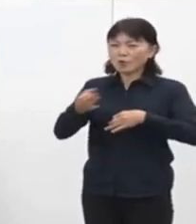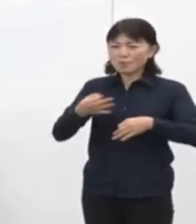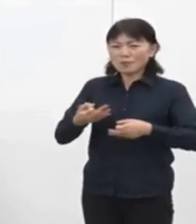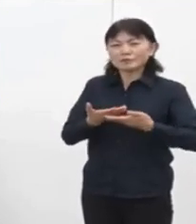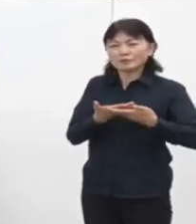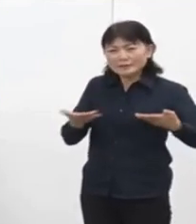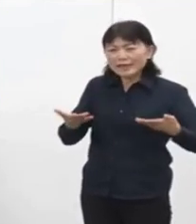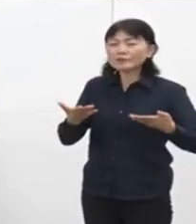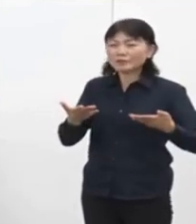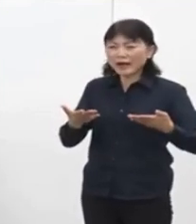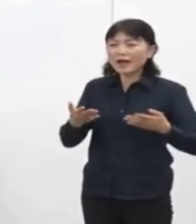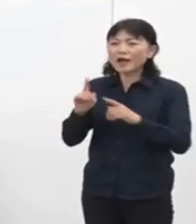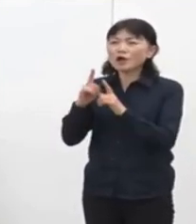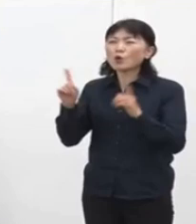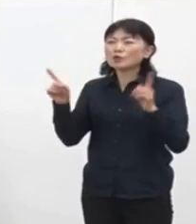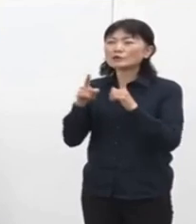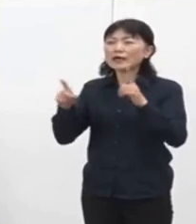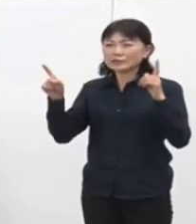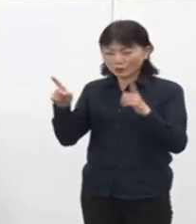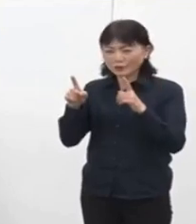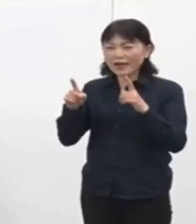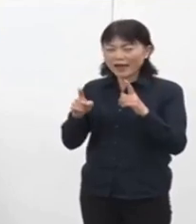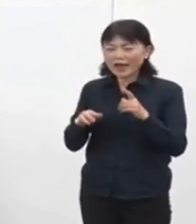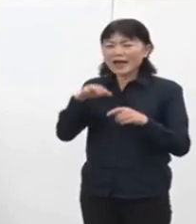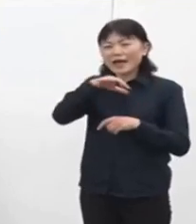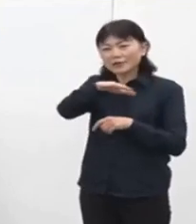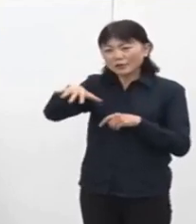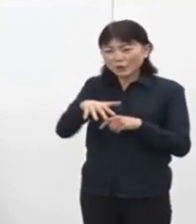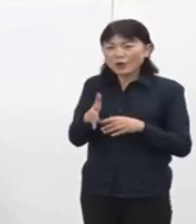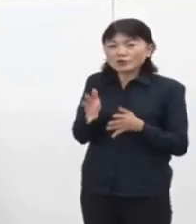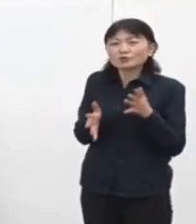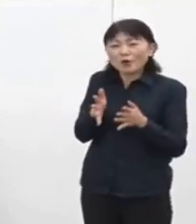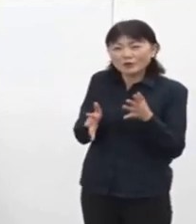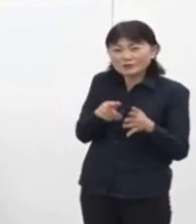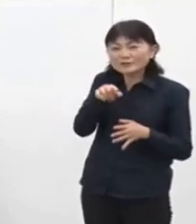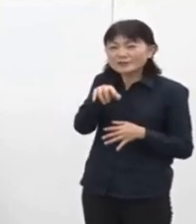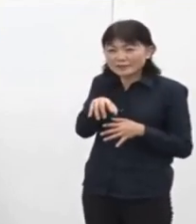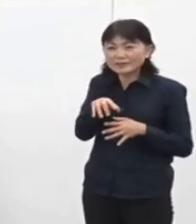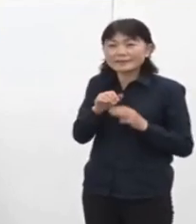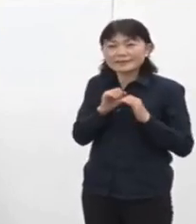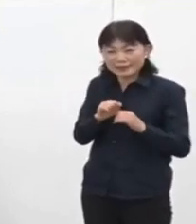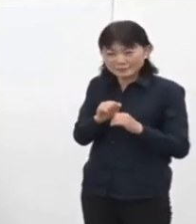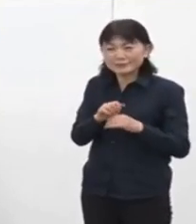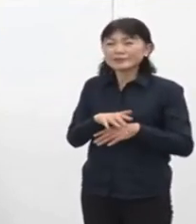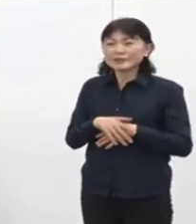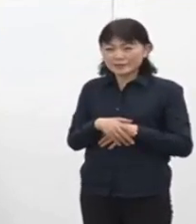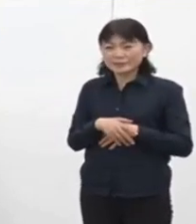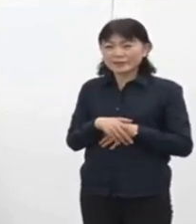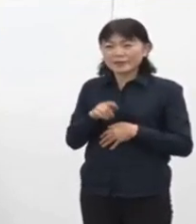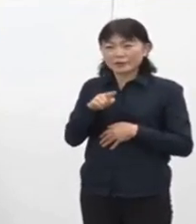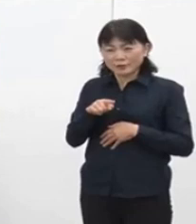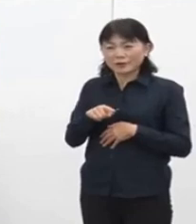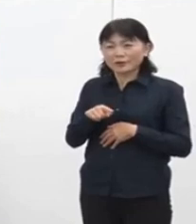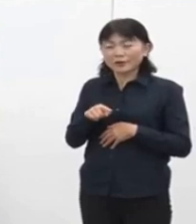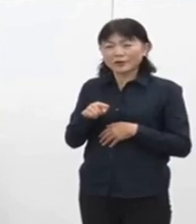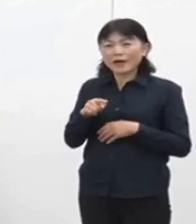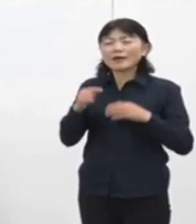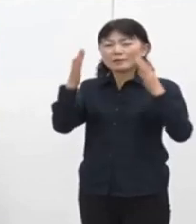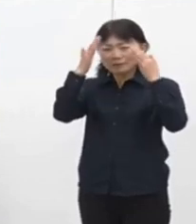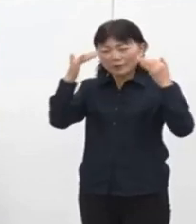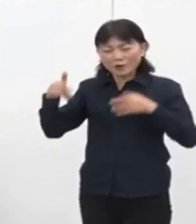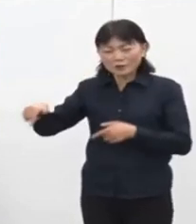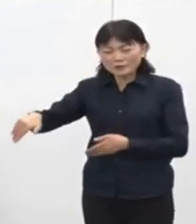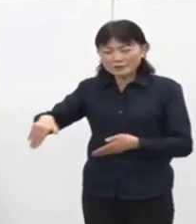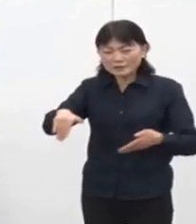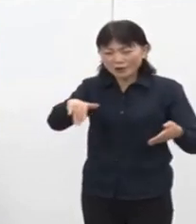ートやこうアーバンスポーツなんかをあのエリアでやることで、あ御堂筋は将来的にこういう人中心の空間になっていくんだなという